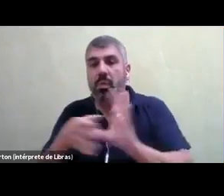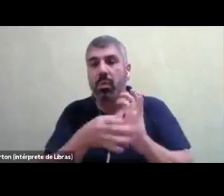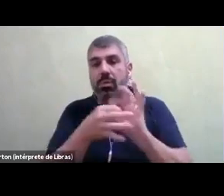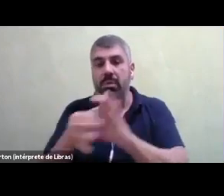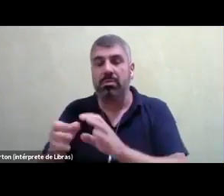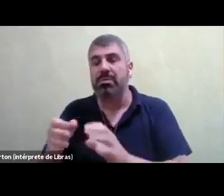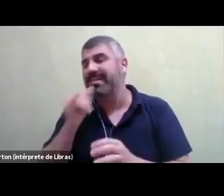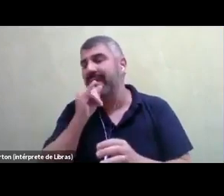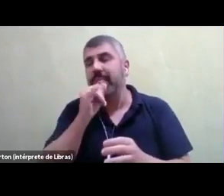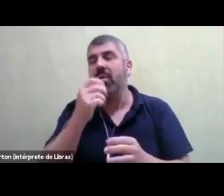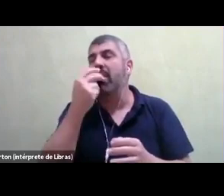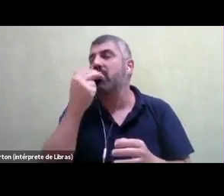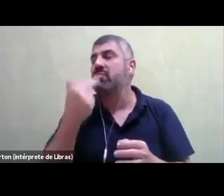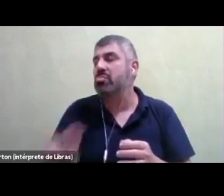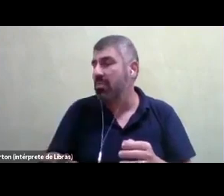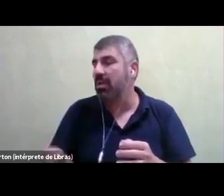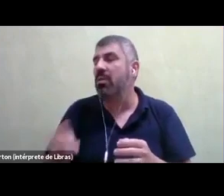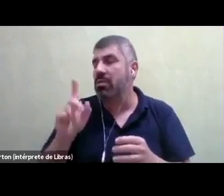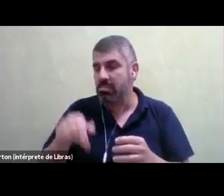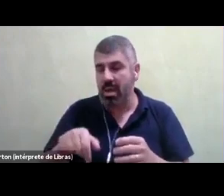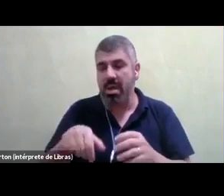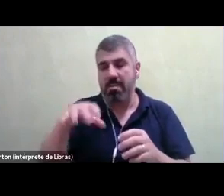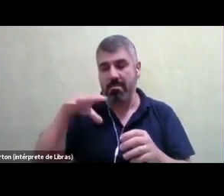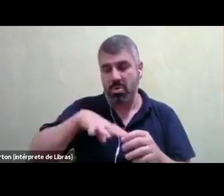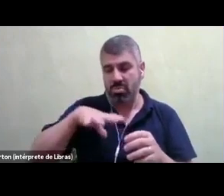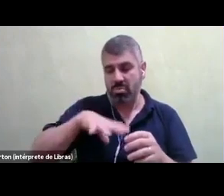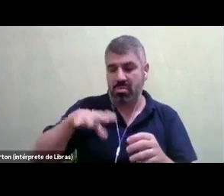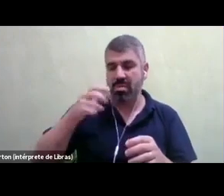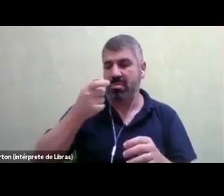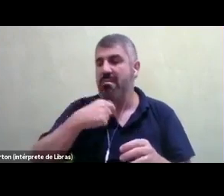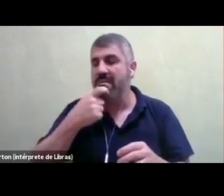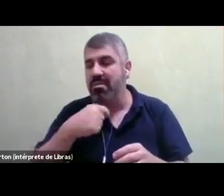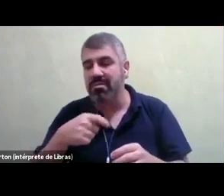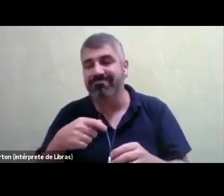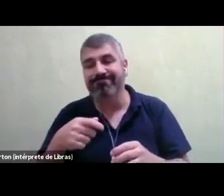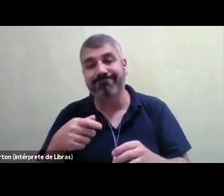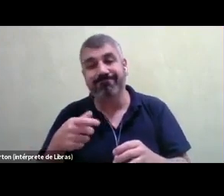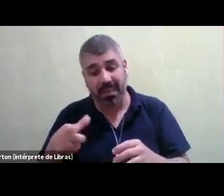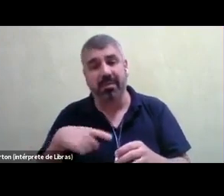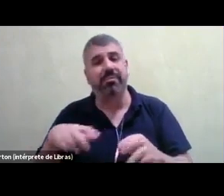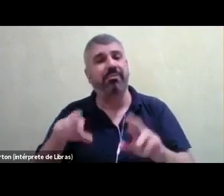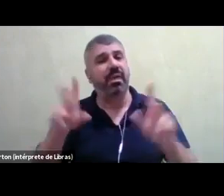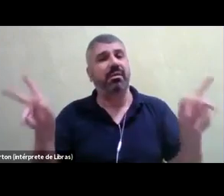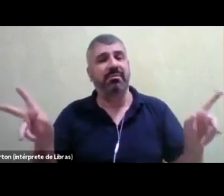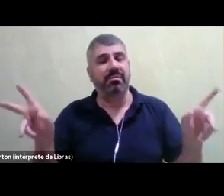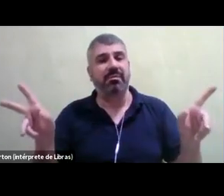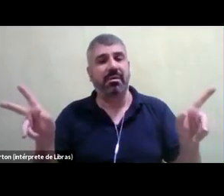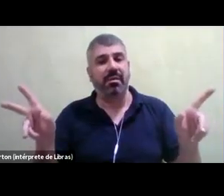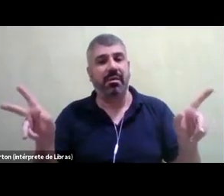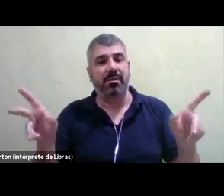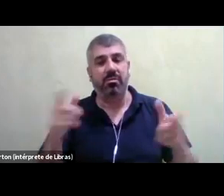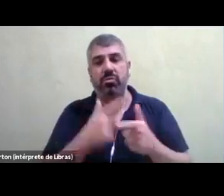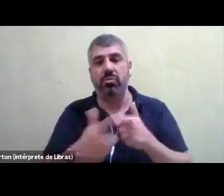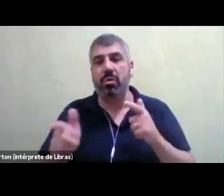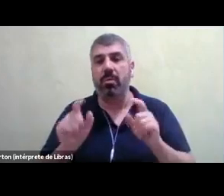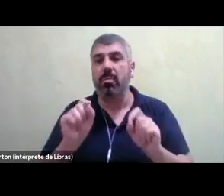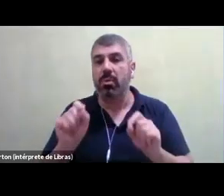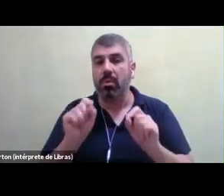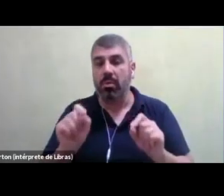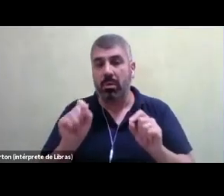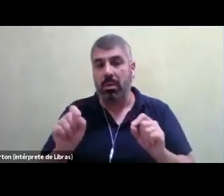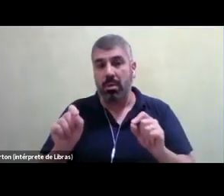for inglês-português, elas se diferenciam muito, né, no que diz respeito à missão,